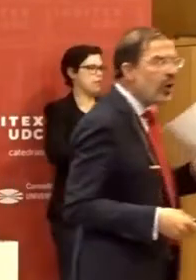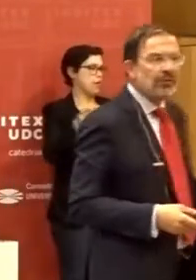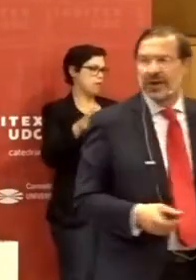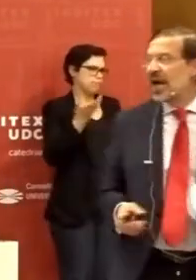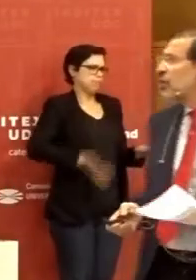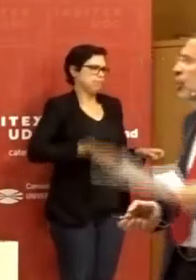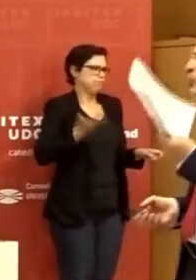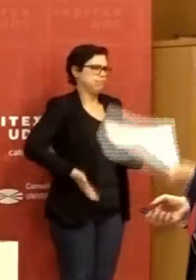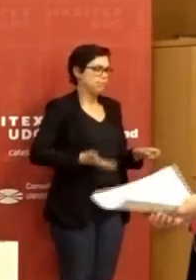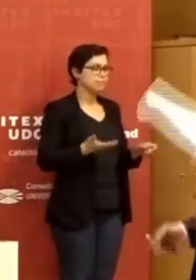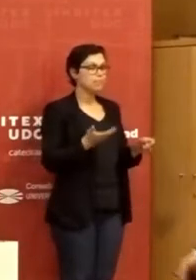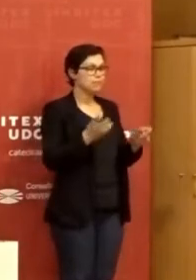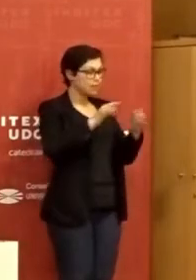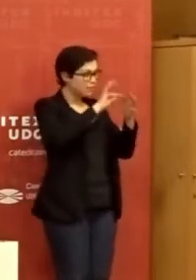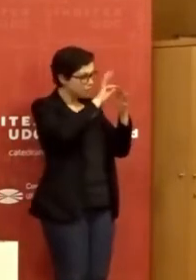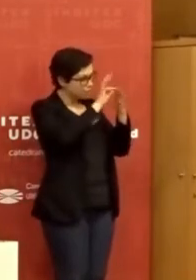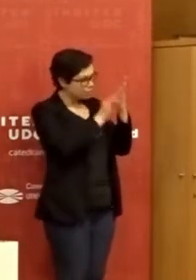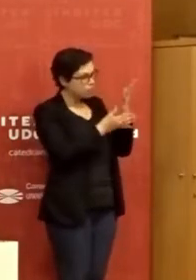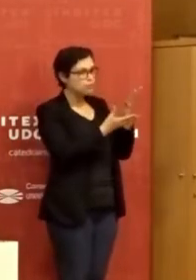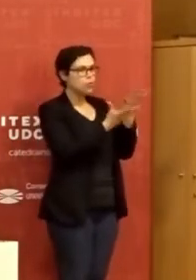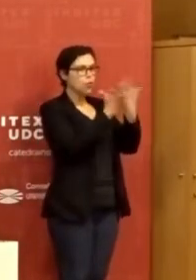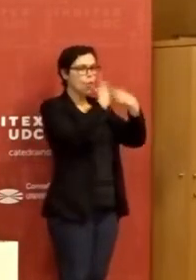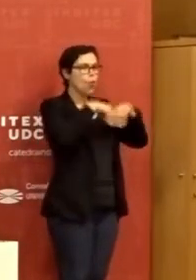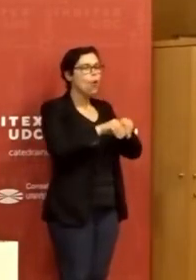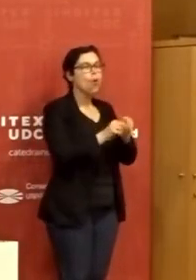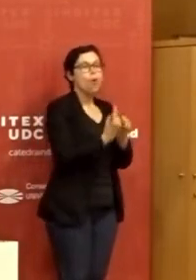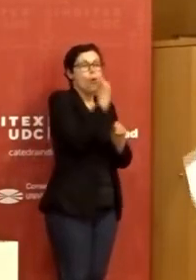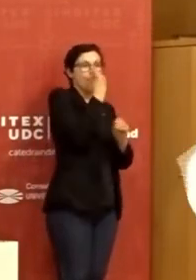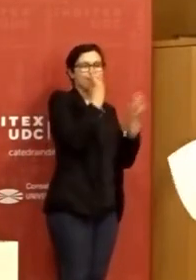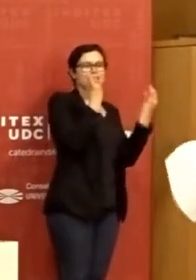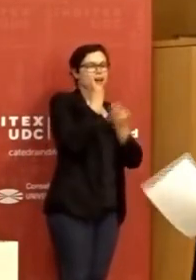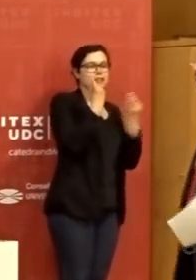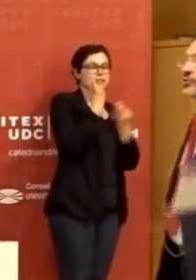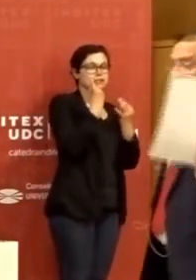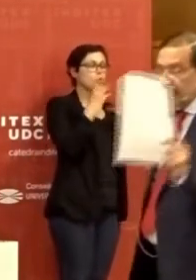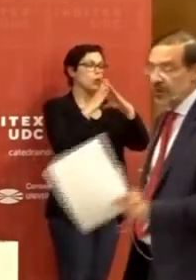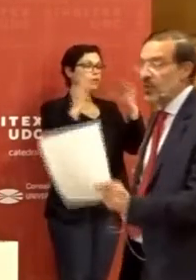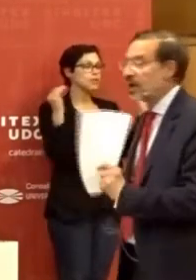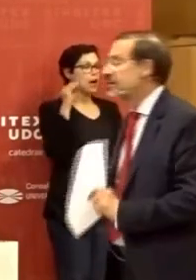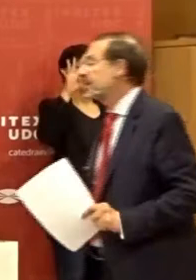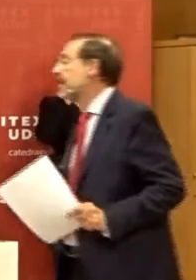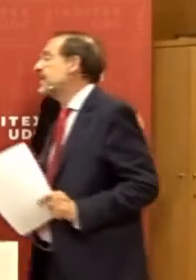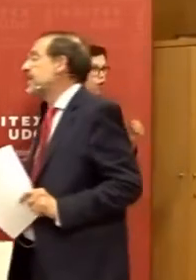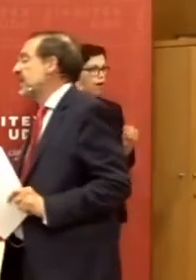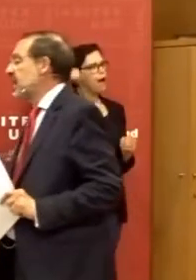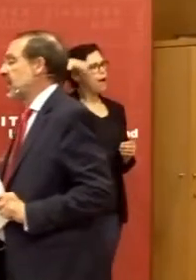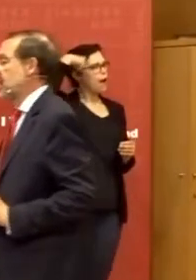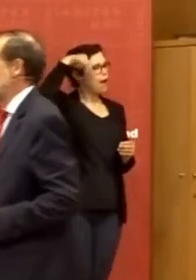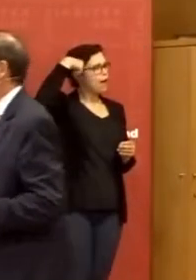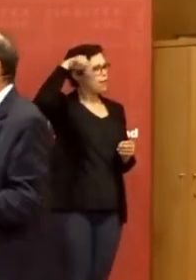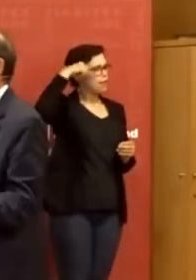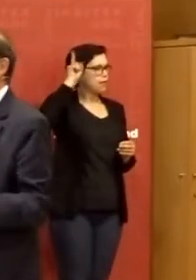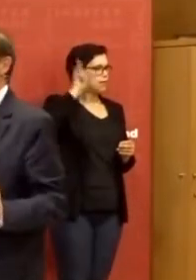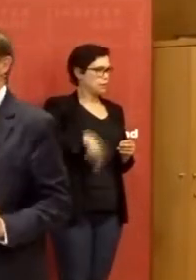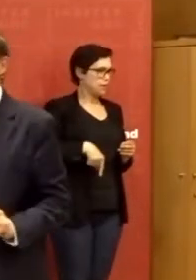Y luego, al final, todo eso se traduce. Y la Universidad de Barcelona, donde hay también una cátedra que